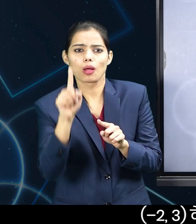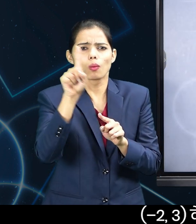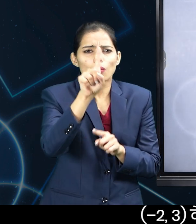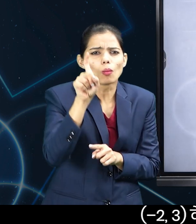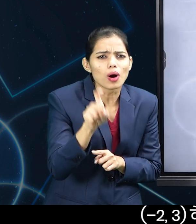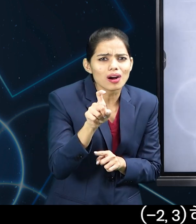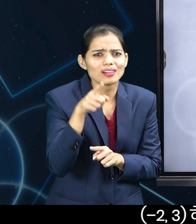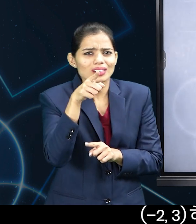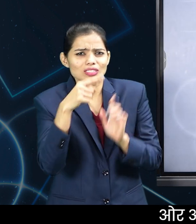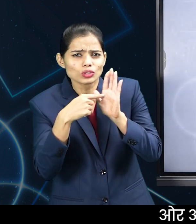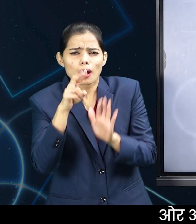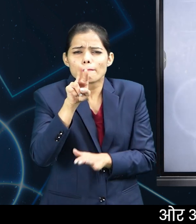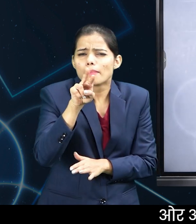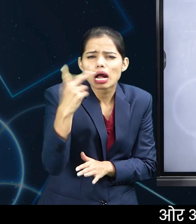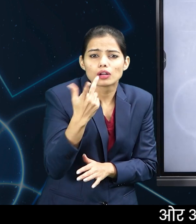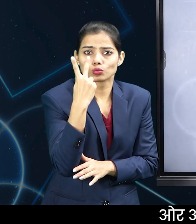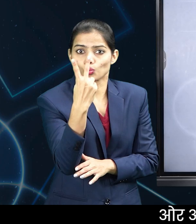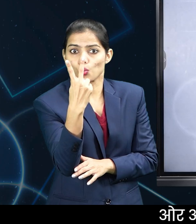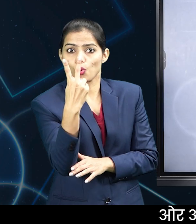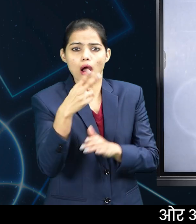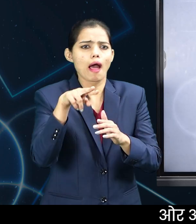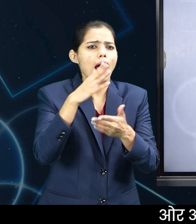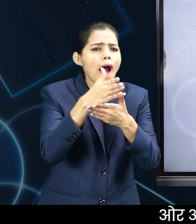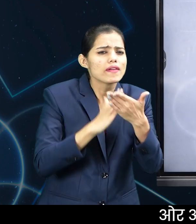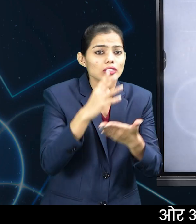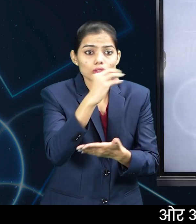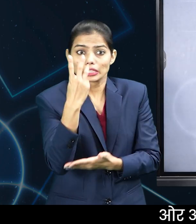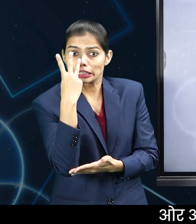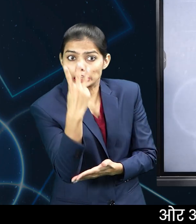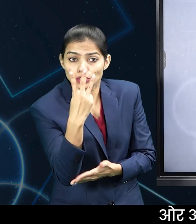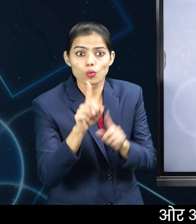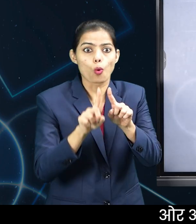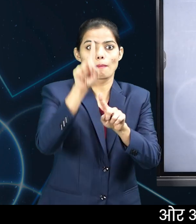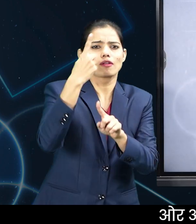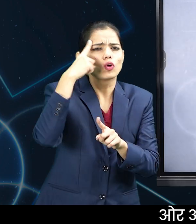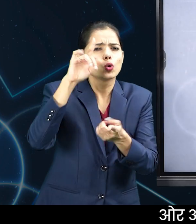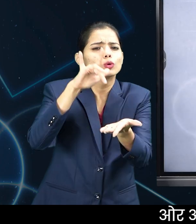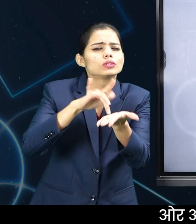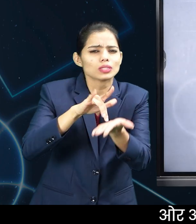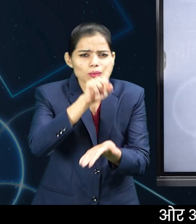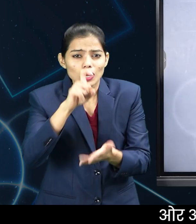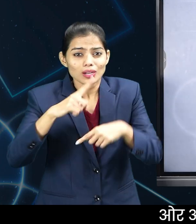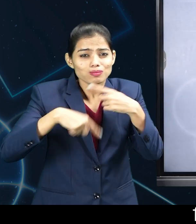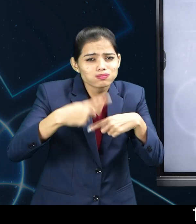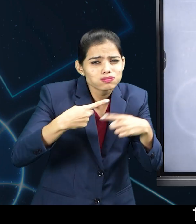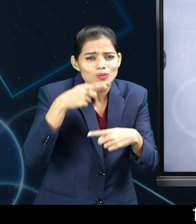दो बाईं और तीन ऊपर। कहाँ से? हमेशा 0, 0 से।